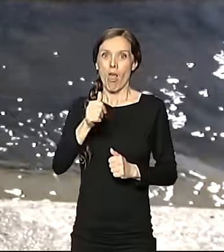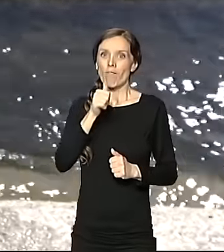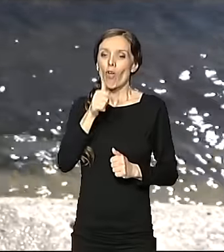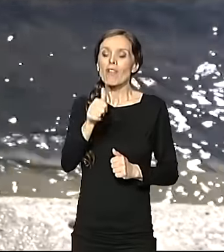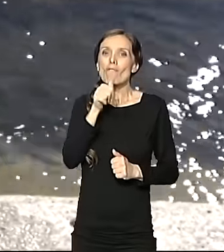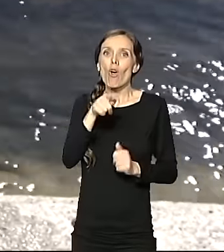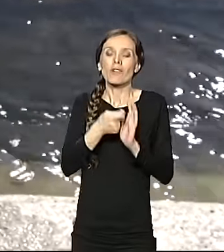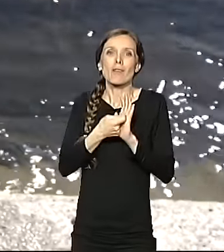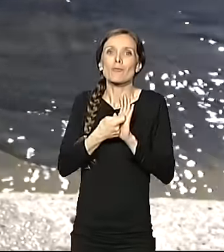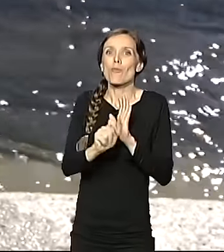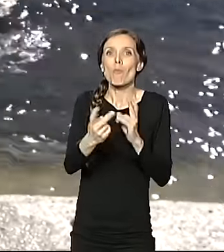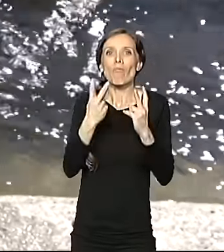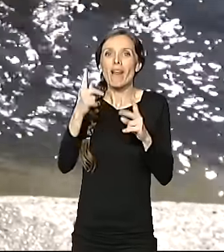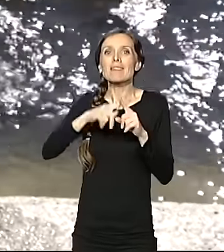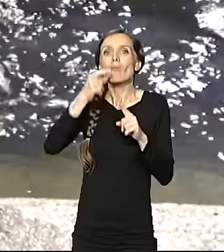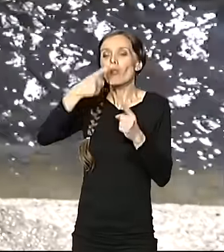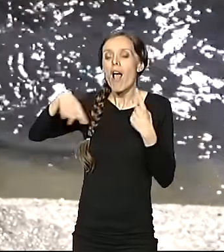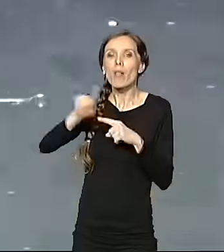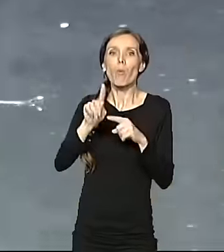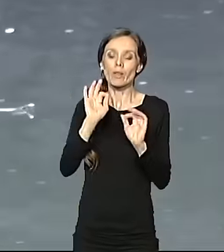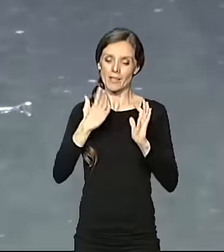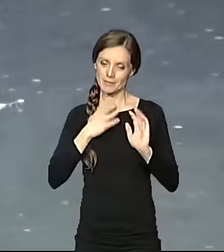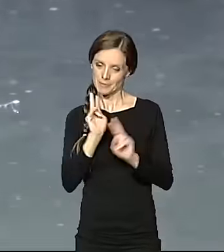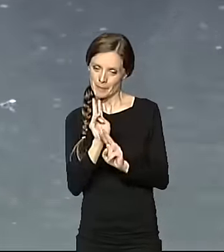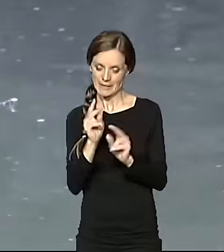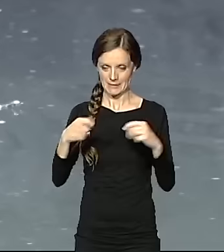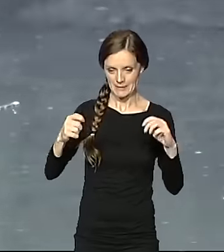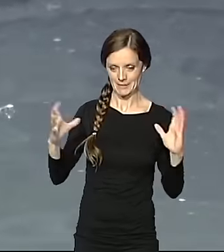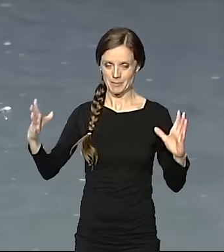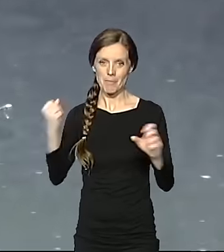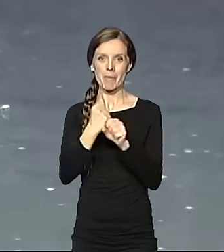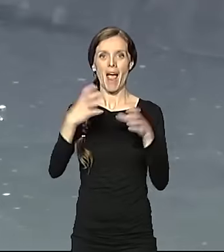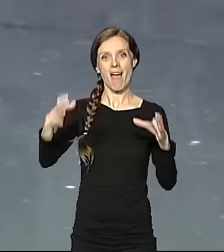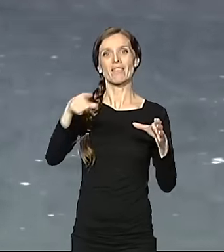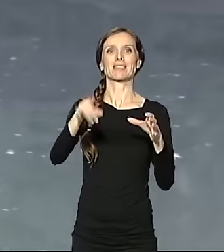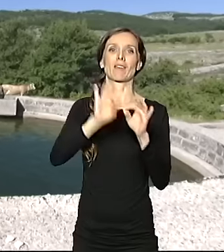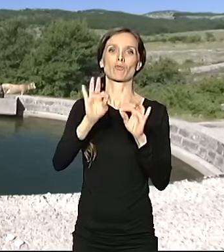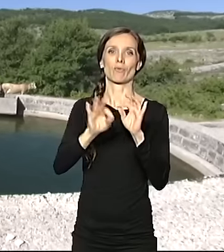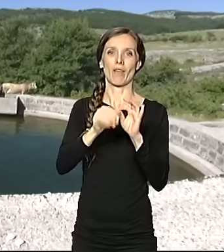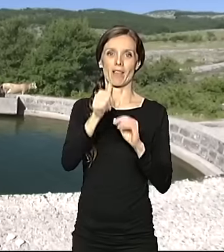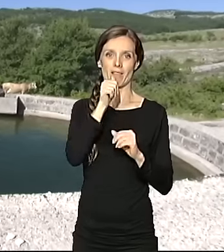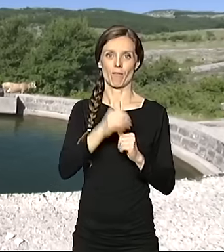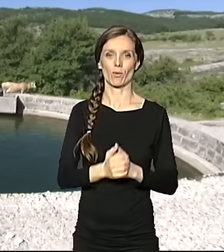i zato ljudi sa ljubavlju i poštovanjem grade ovakve bistjerne za čuvanje vode.